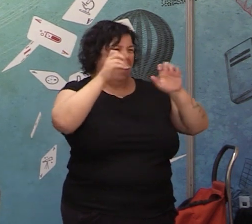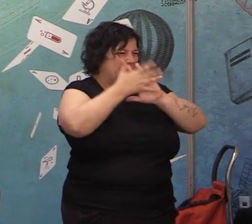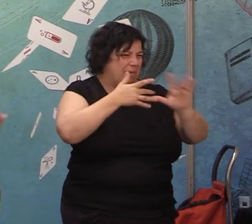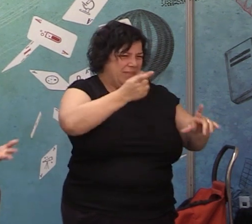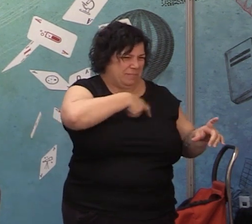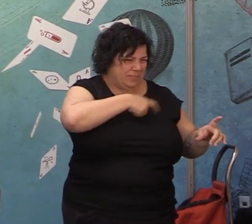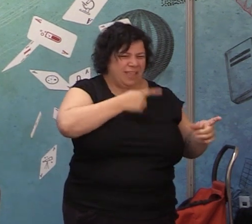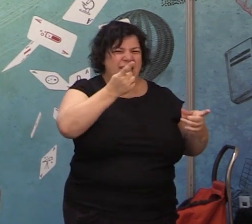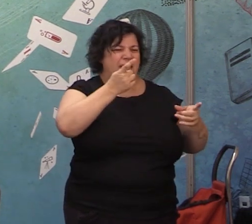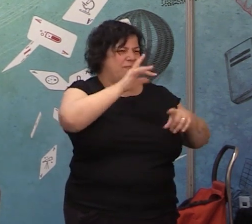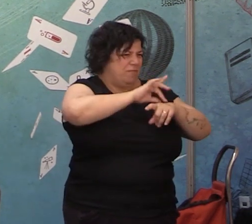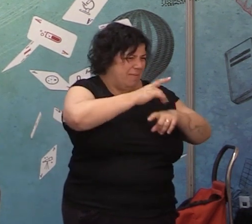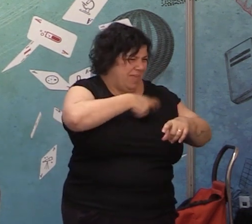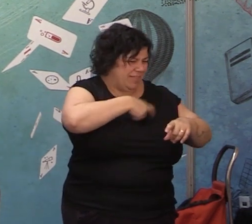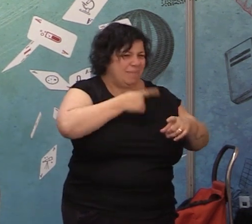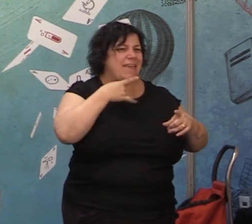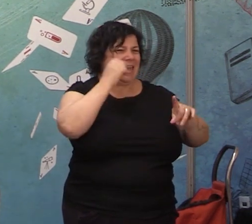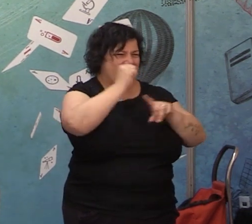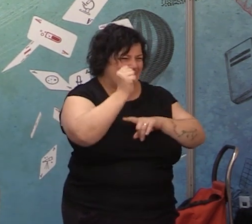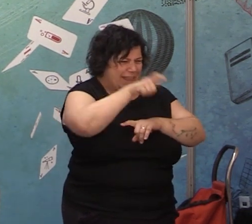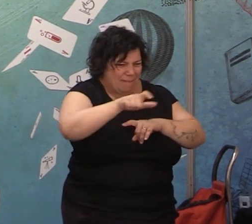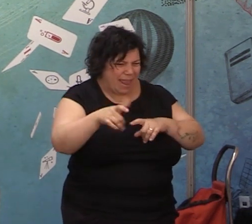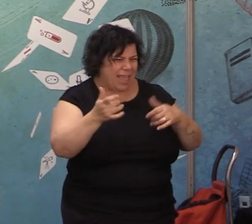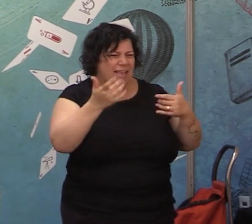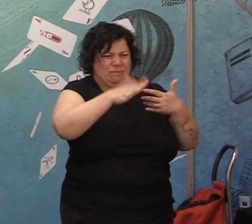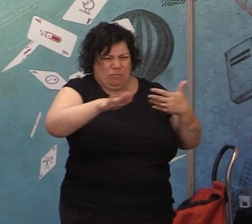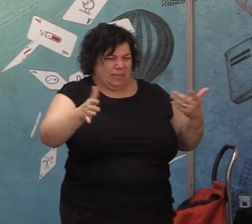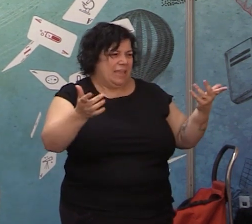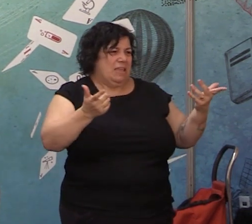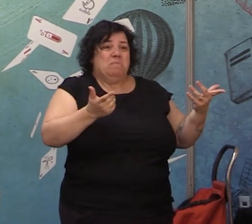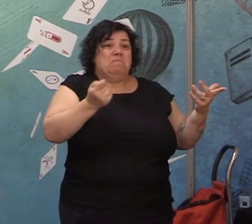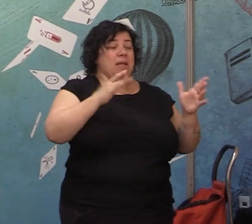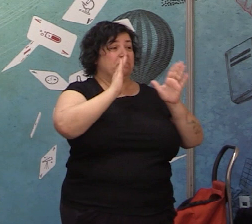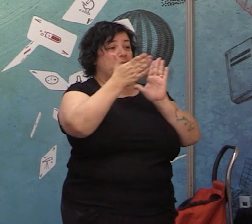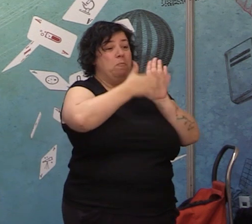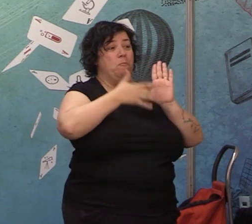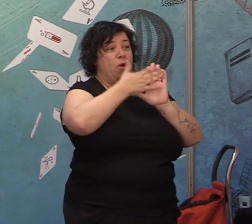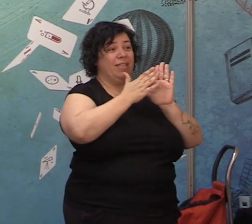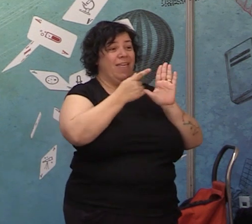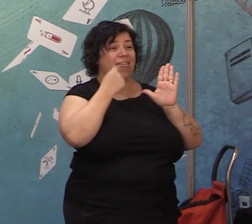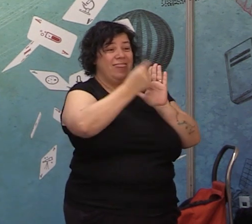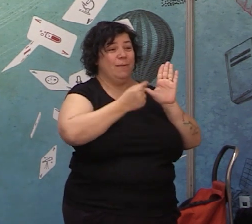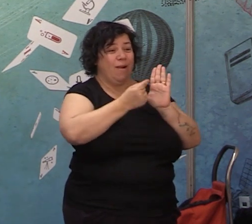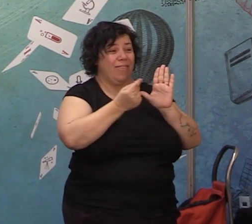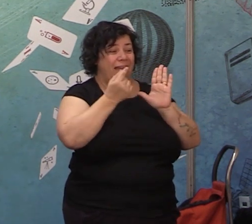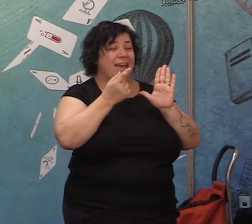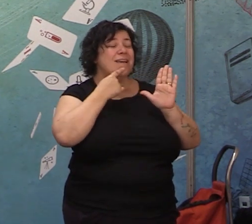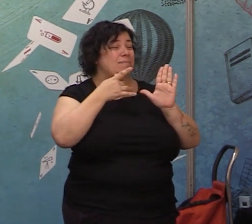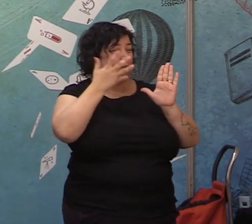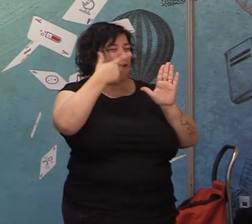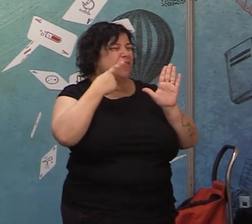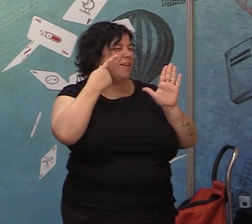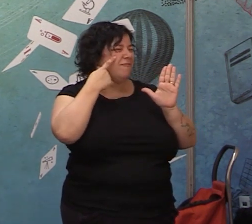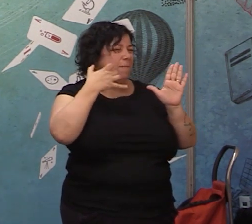también cardiopatía, crímenes, tiene un poquito de todo. Y además la portada está dibujada por el niño de las pinturas, que seguro